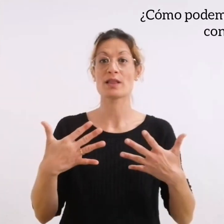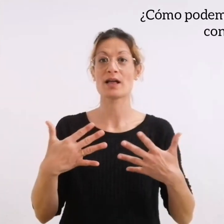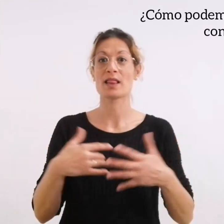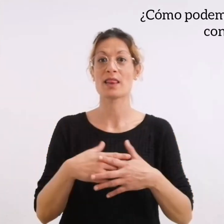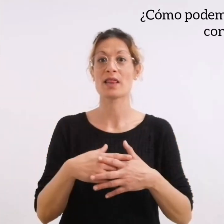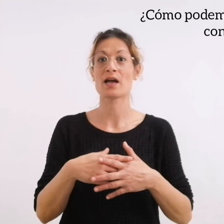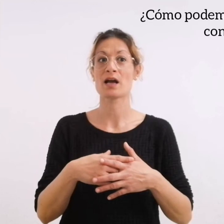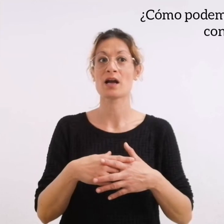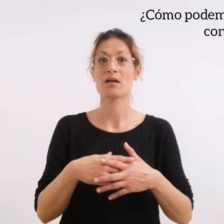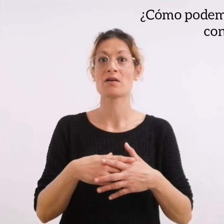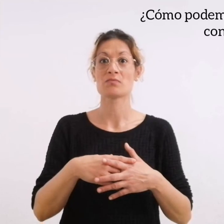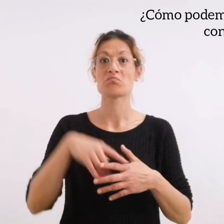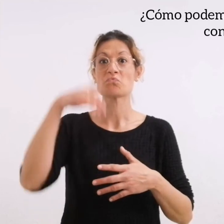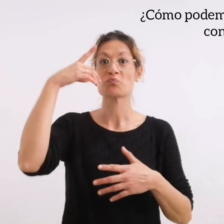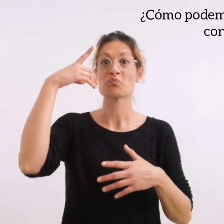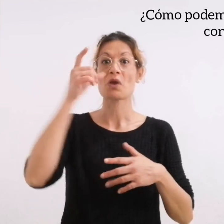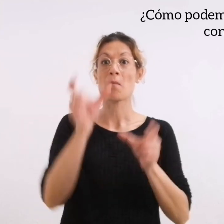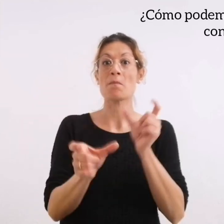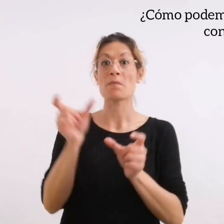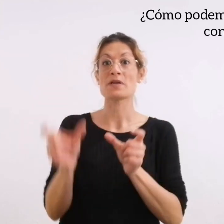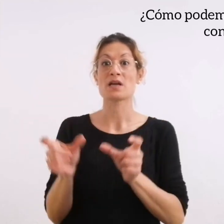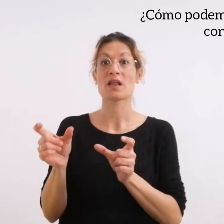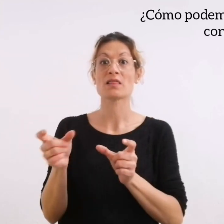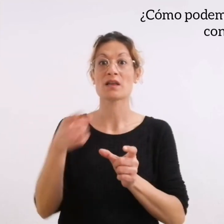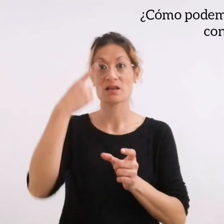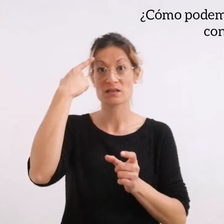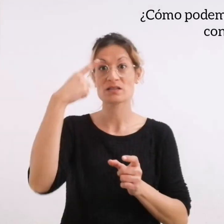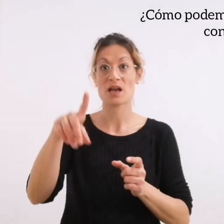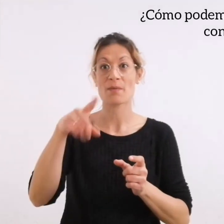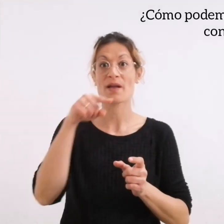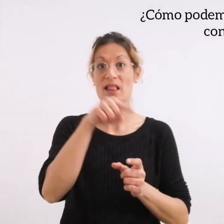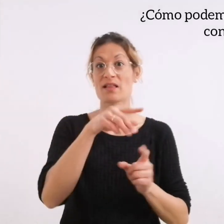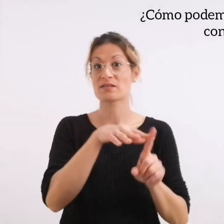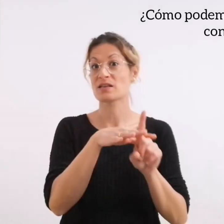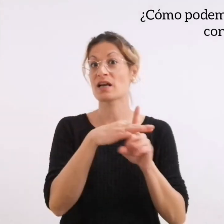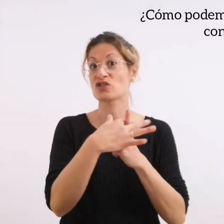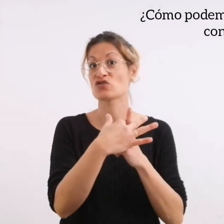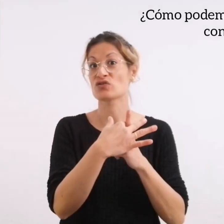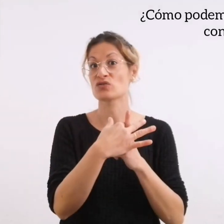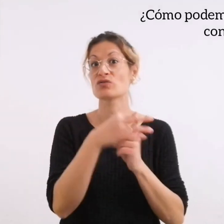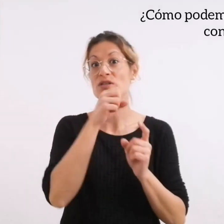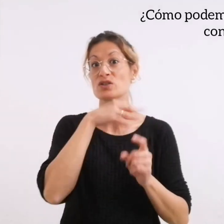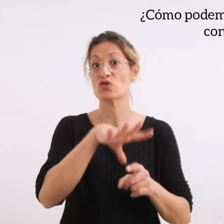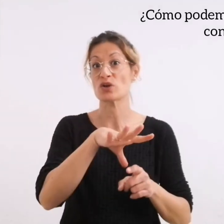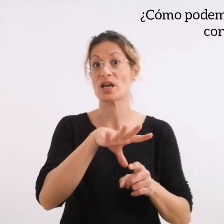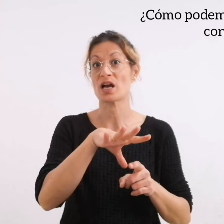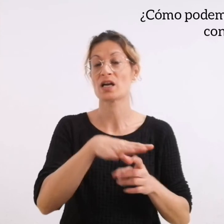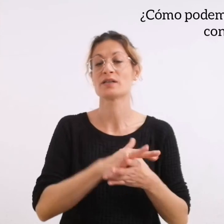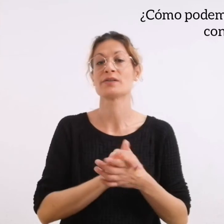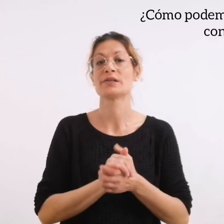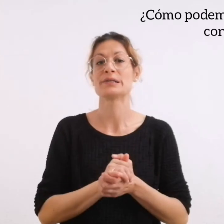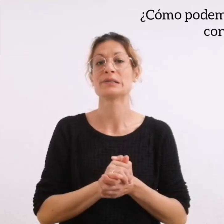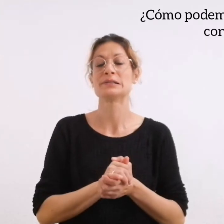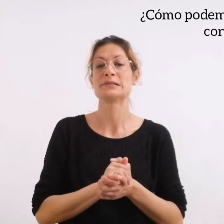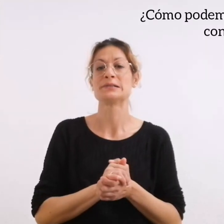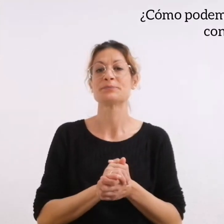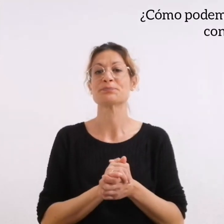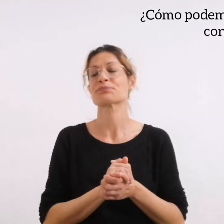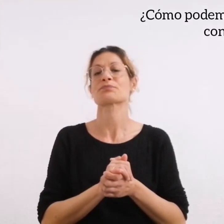un personaje histórico importante a través del cual llegó el evangelio a esa nación que todavía es de las pocas naciones de